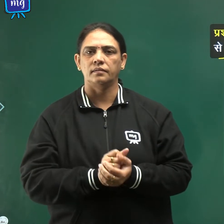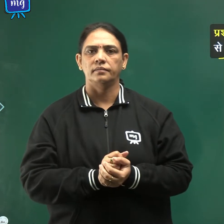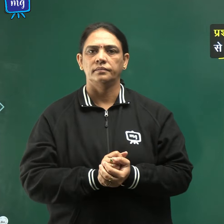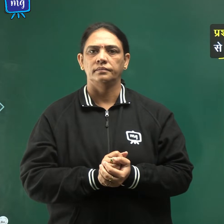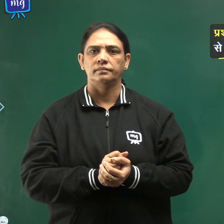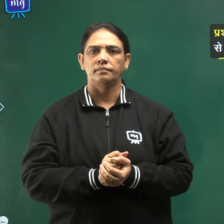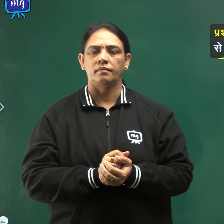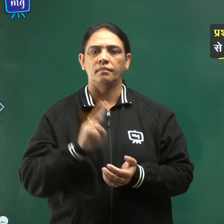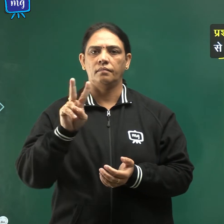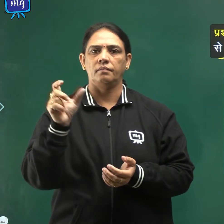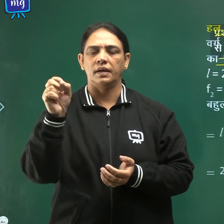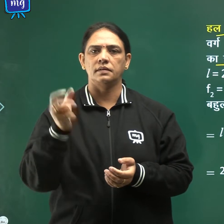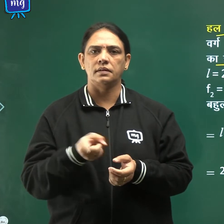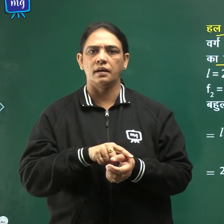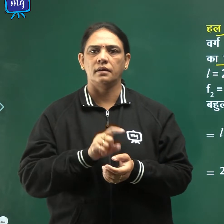20 से